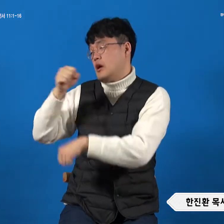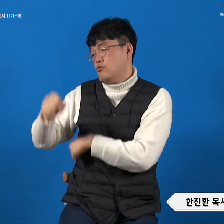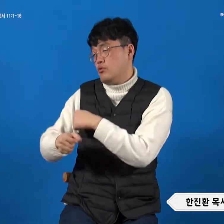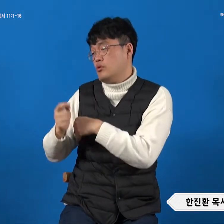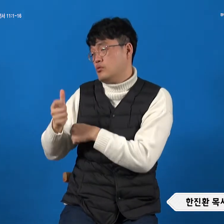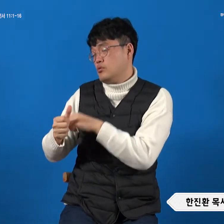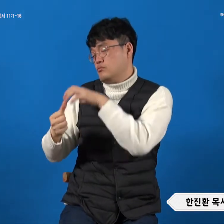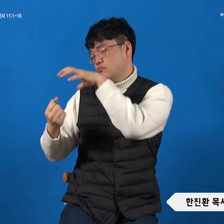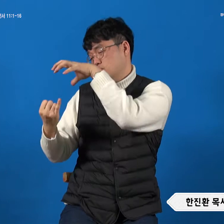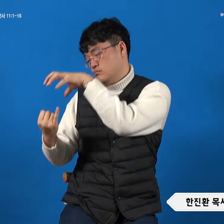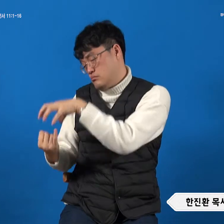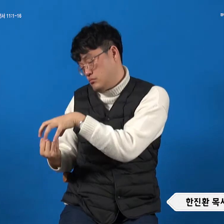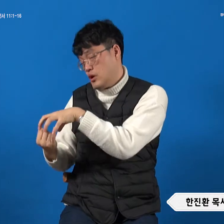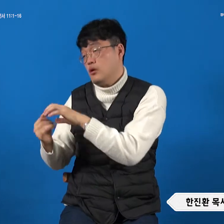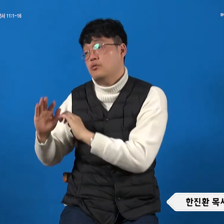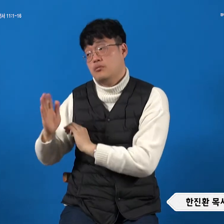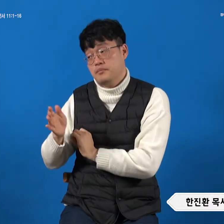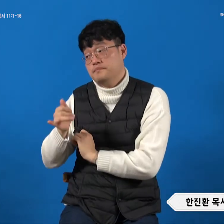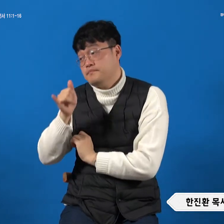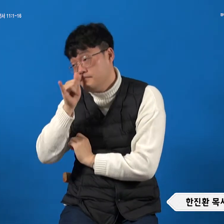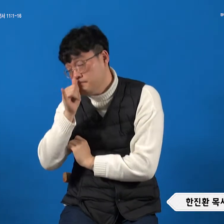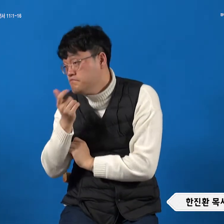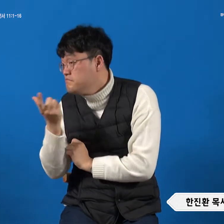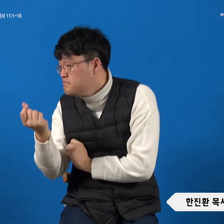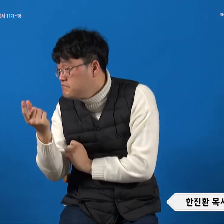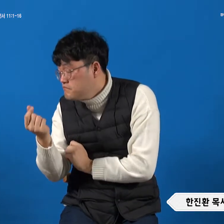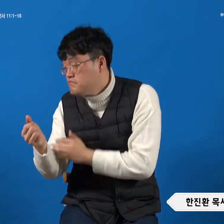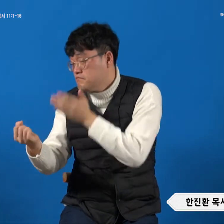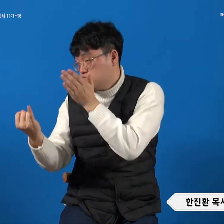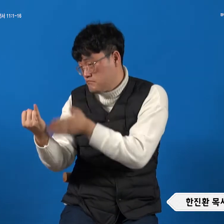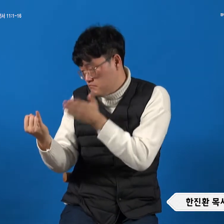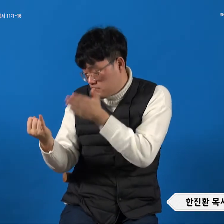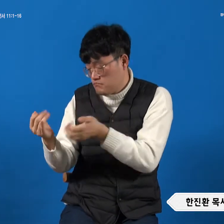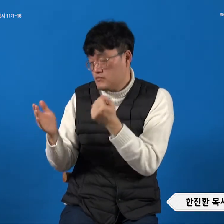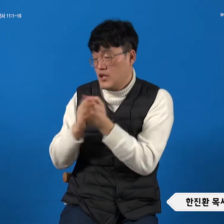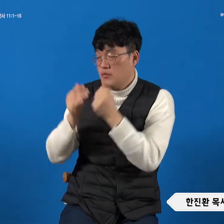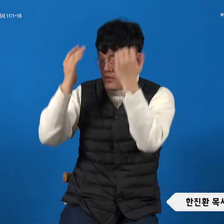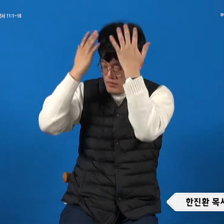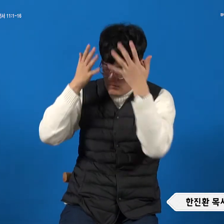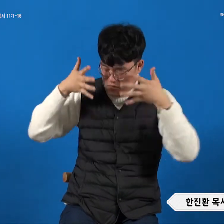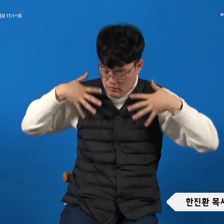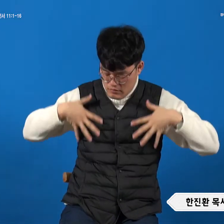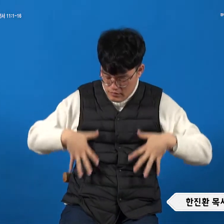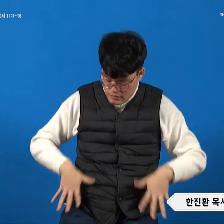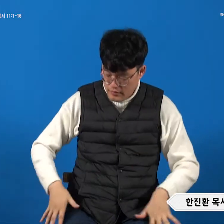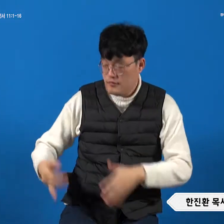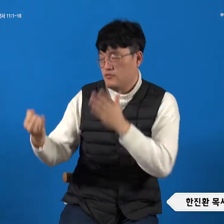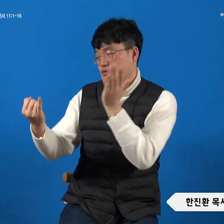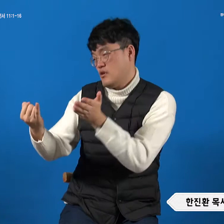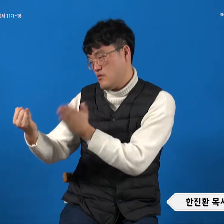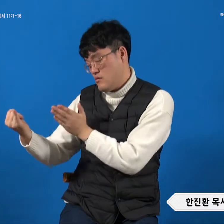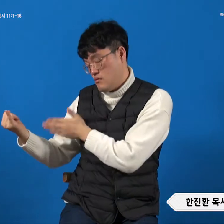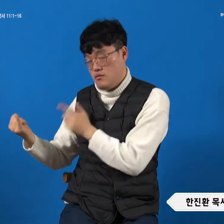우리 자유도 좀 유보할 수 있어야 되지 않느냐. 그래서 노울을 써라 한